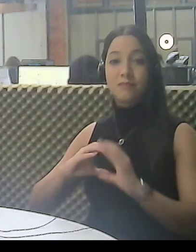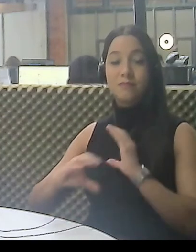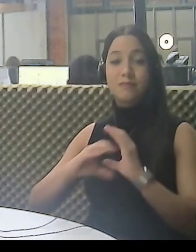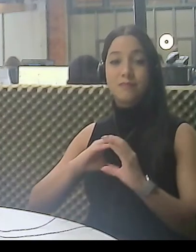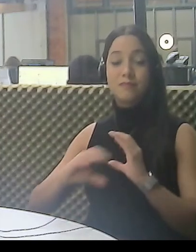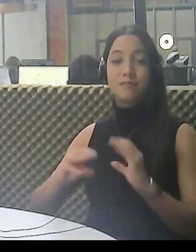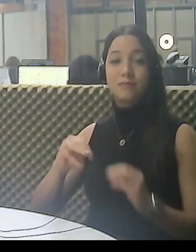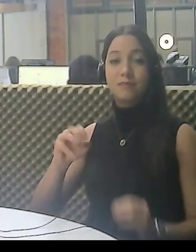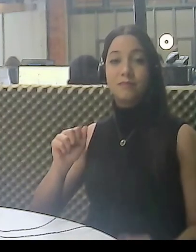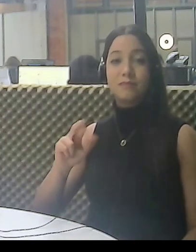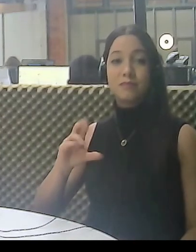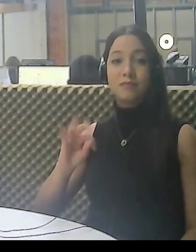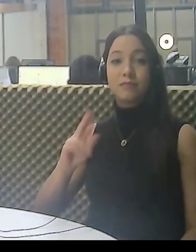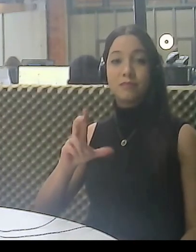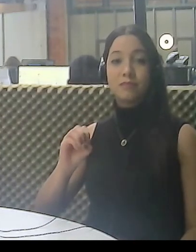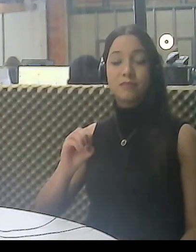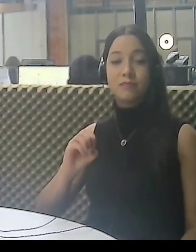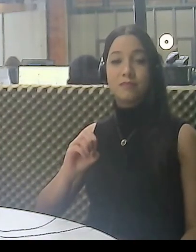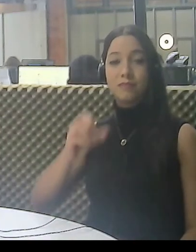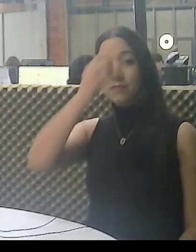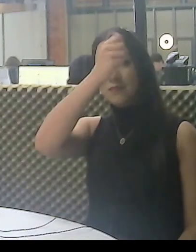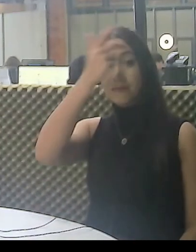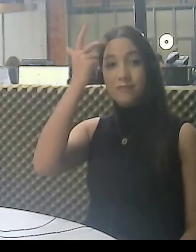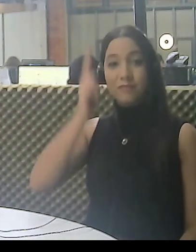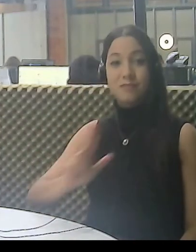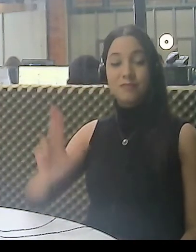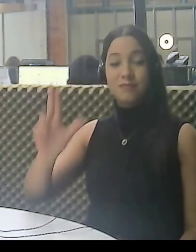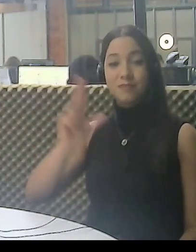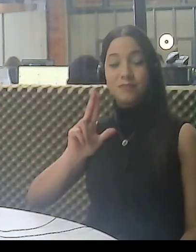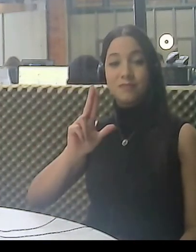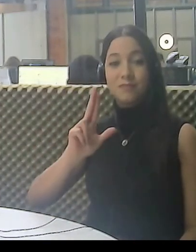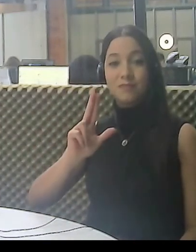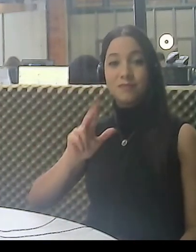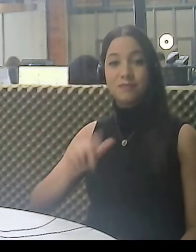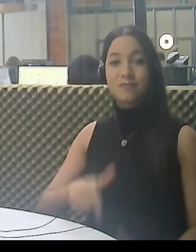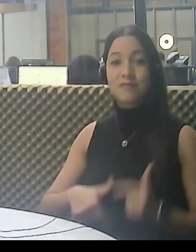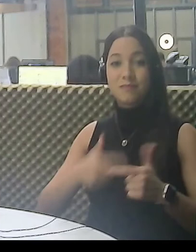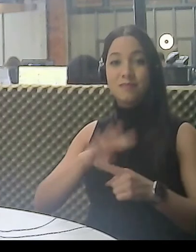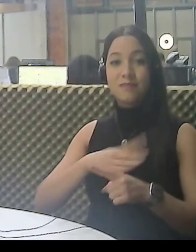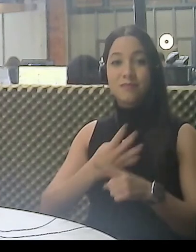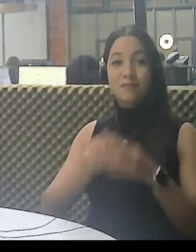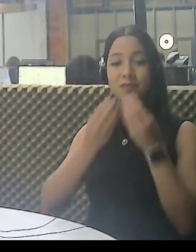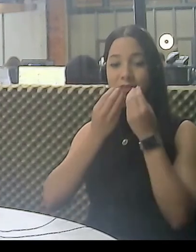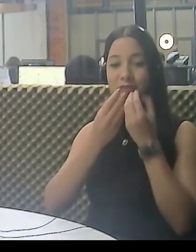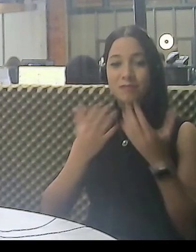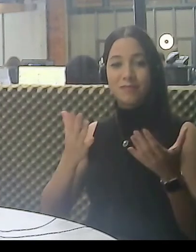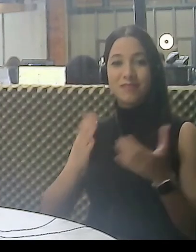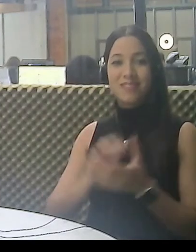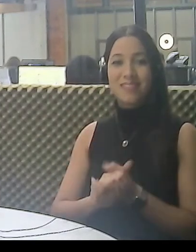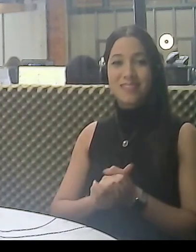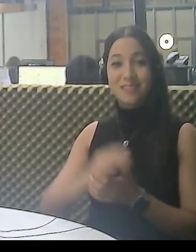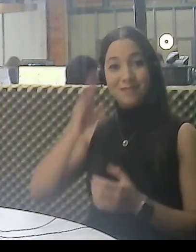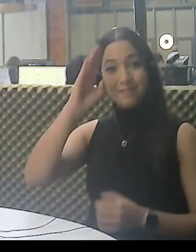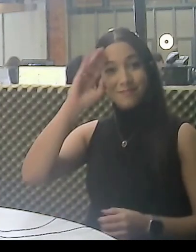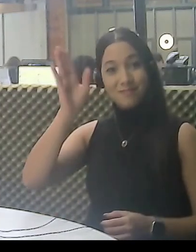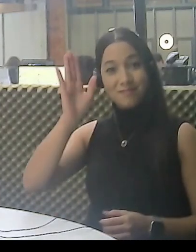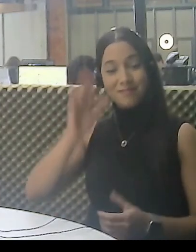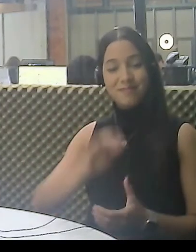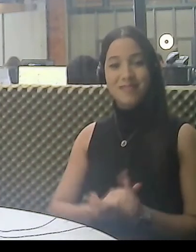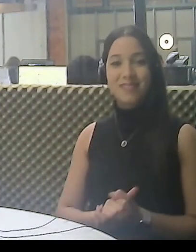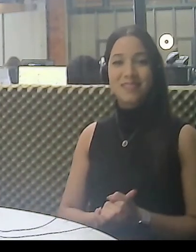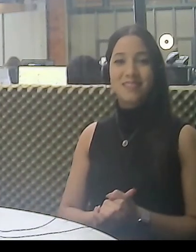Comunicação, Marco Túlio de Castro Kalimann. Prefeitura de Uberlândia. Fazer mais, fazer bem. Até a